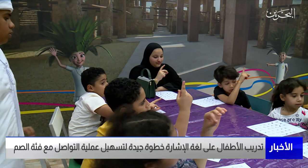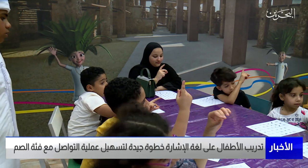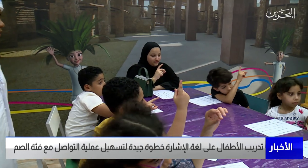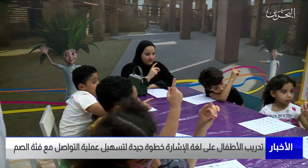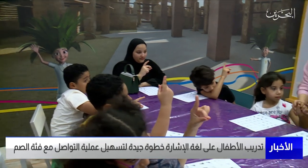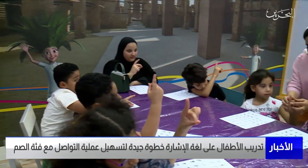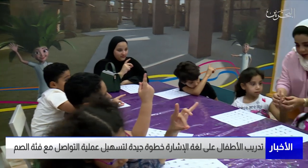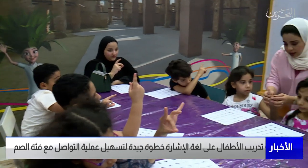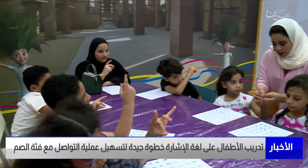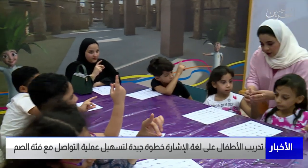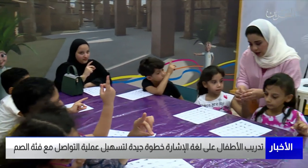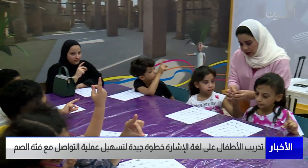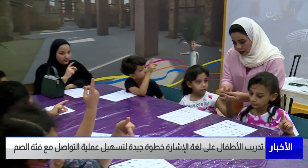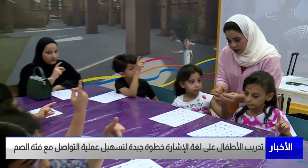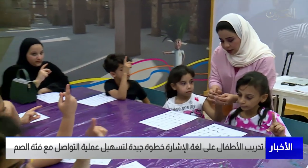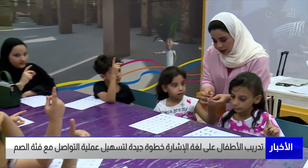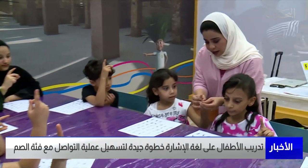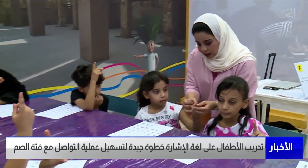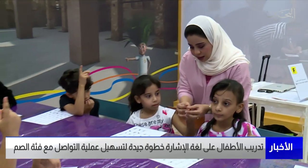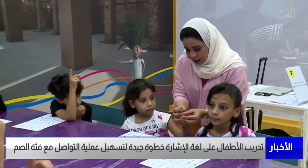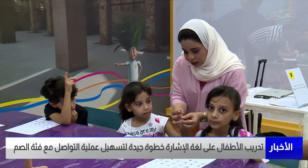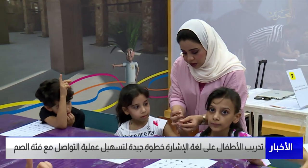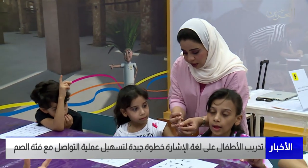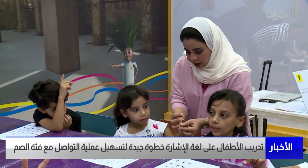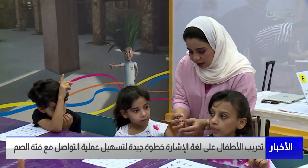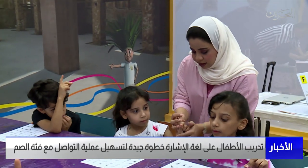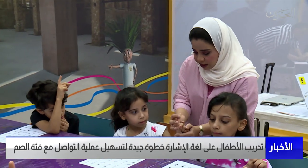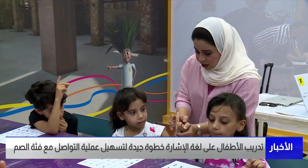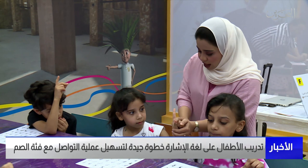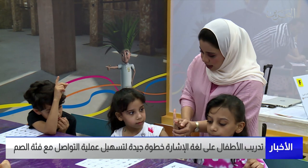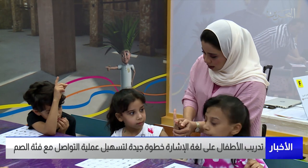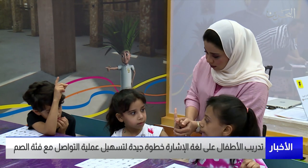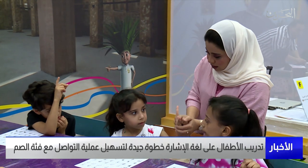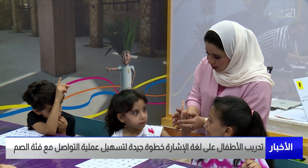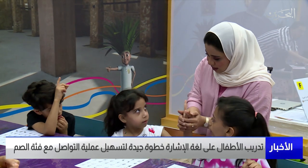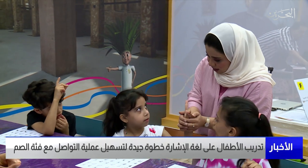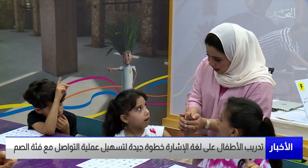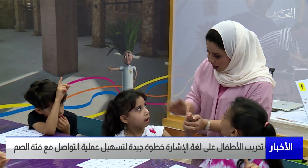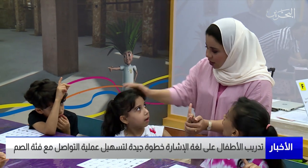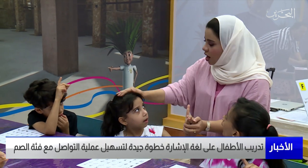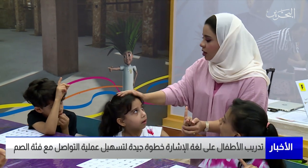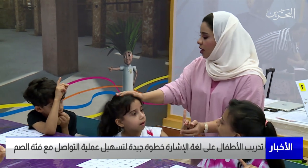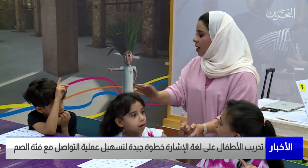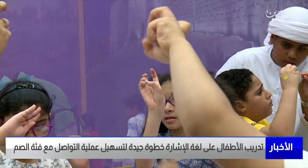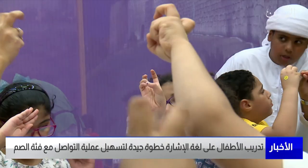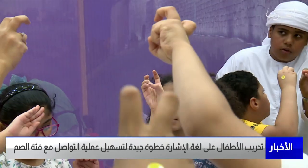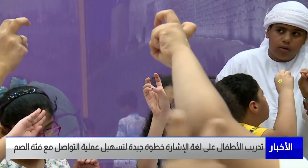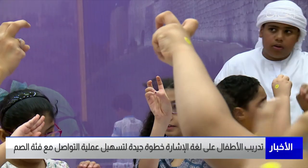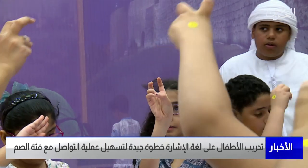بكل سهولة، بل من الممكن أن يكونوا صداقات بينهم مع وجود وسيلة للتخاطب بين